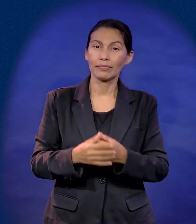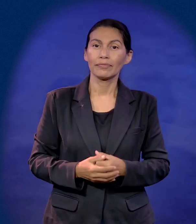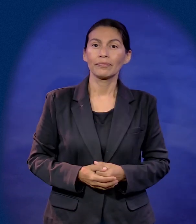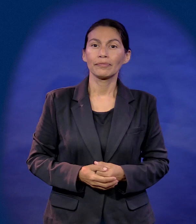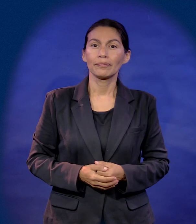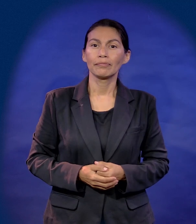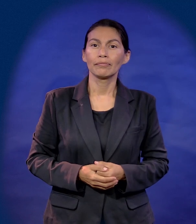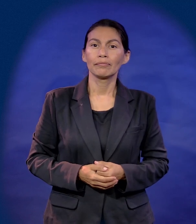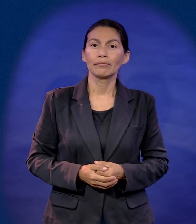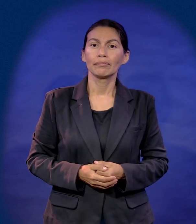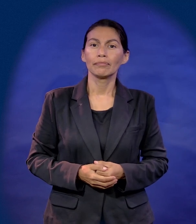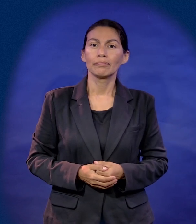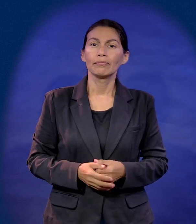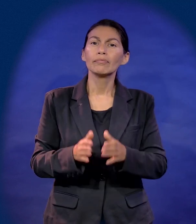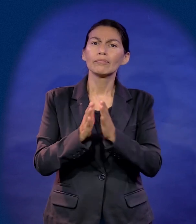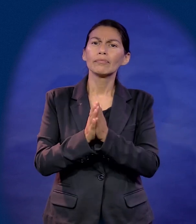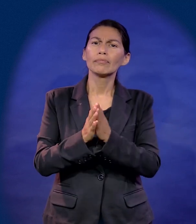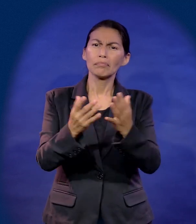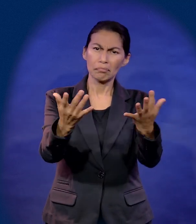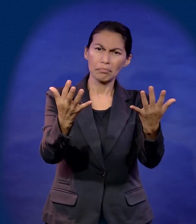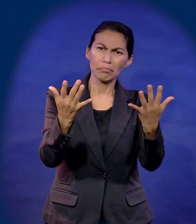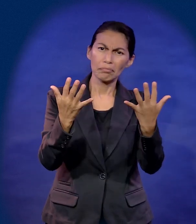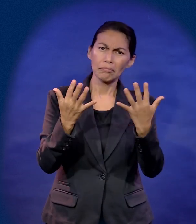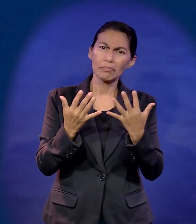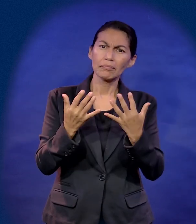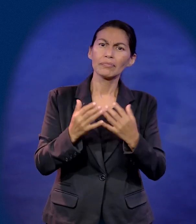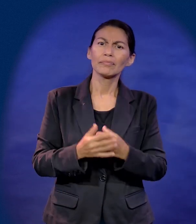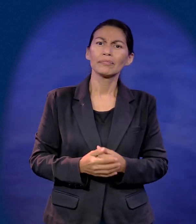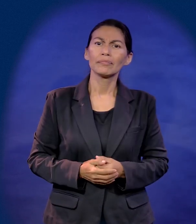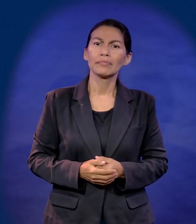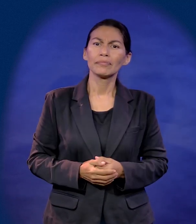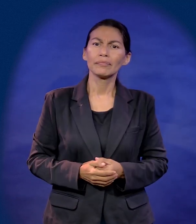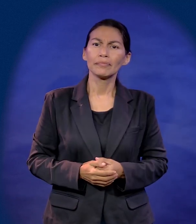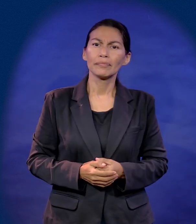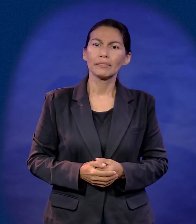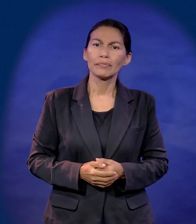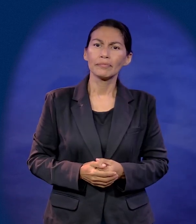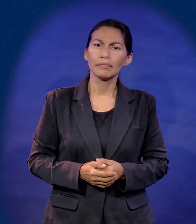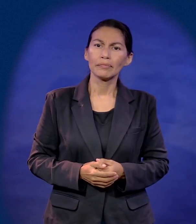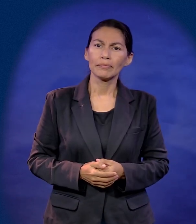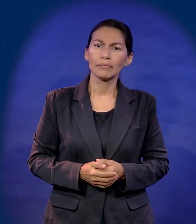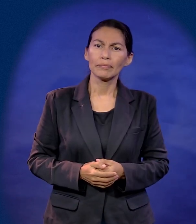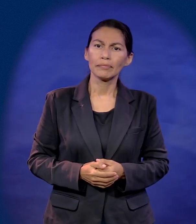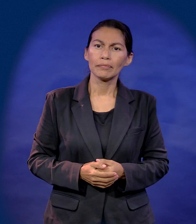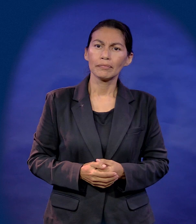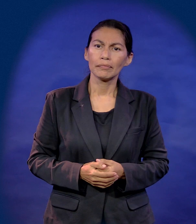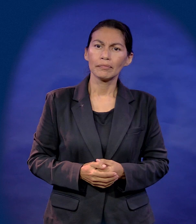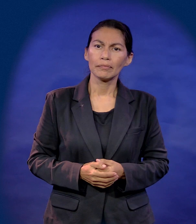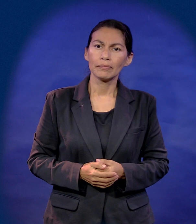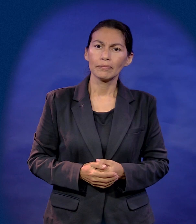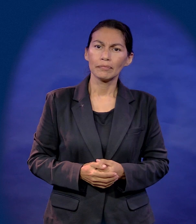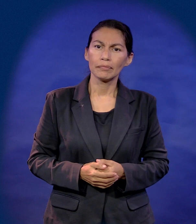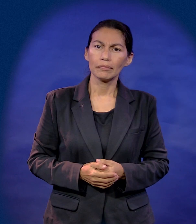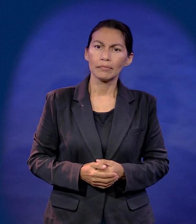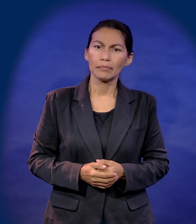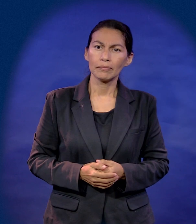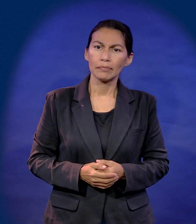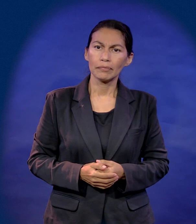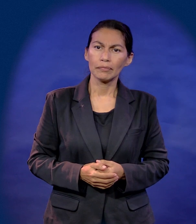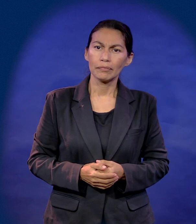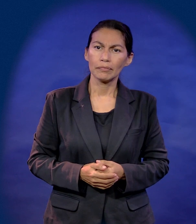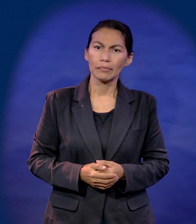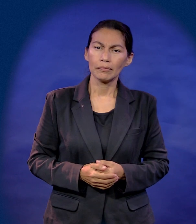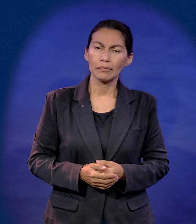Fuerza y fe para tomar decisiones. Pueden acercarse un poquito más para que los que vienen atrás tengan espacio.